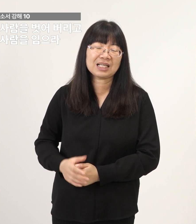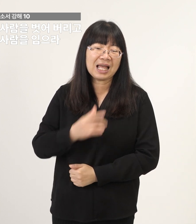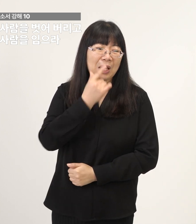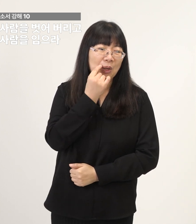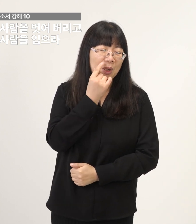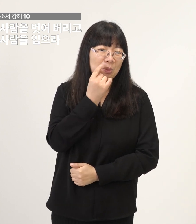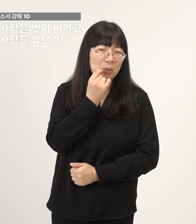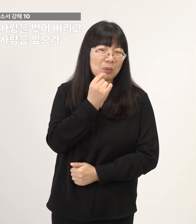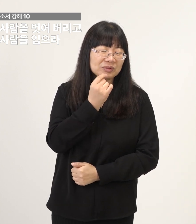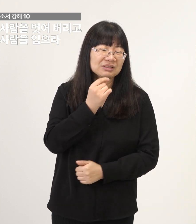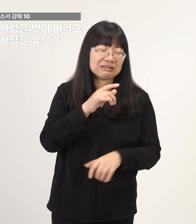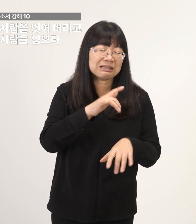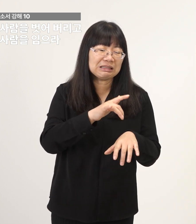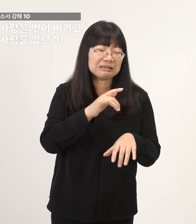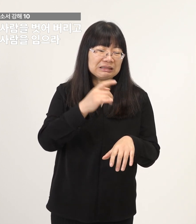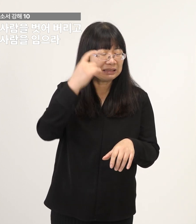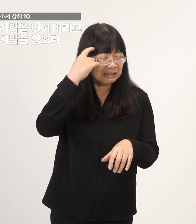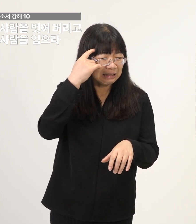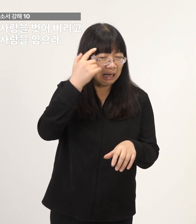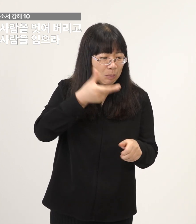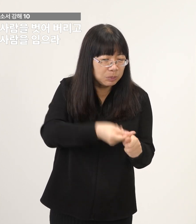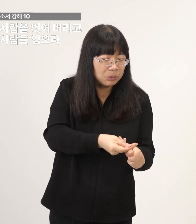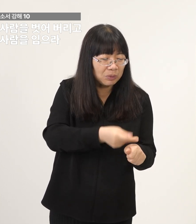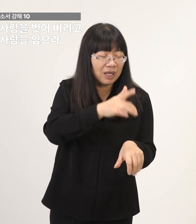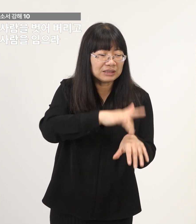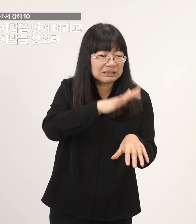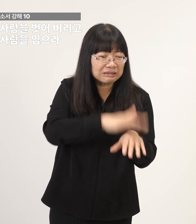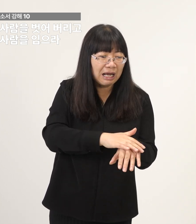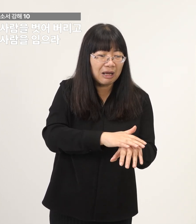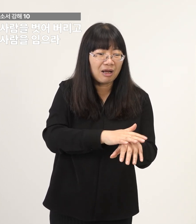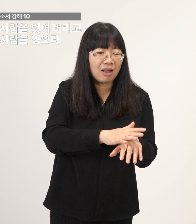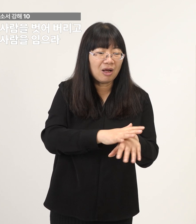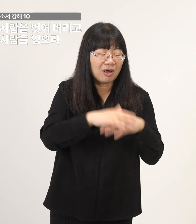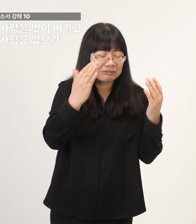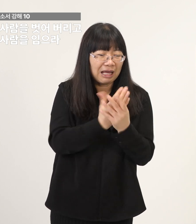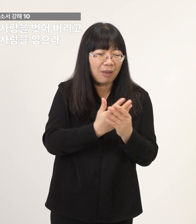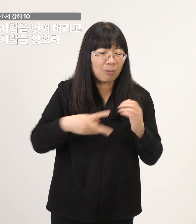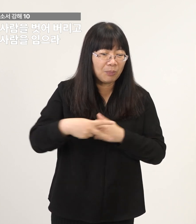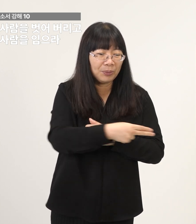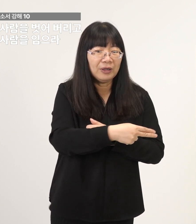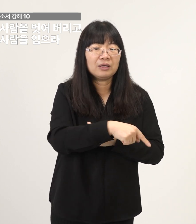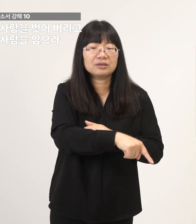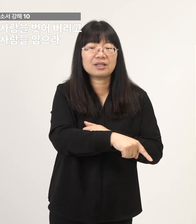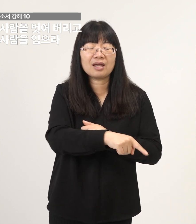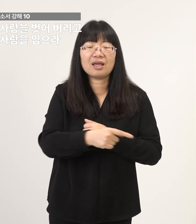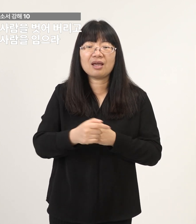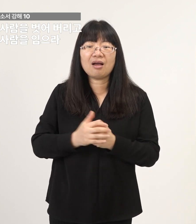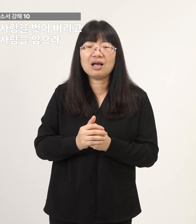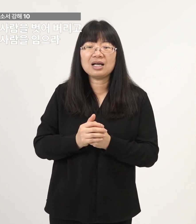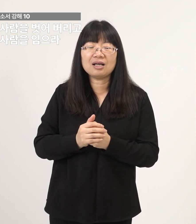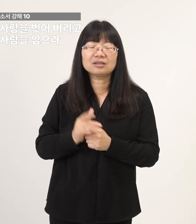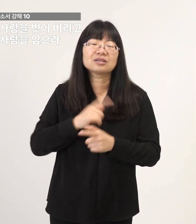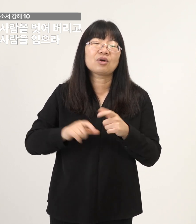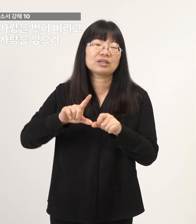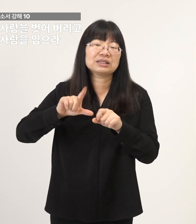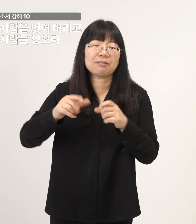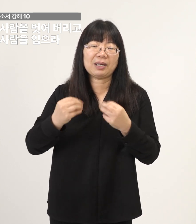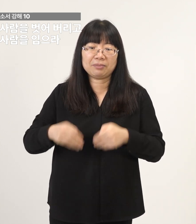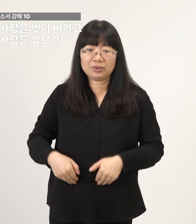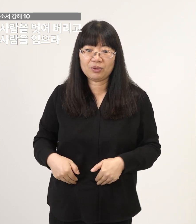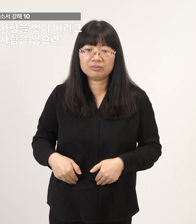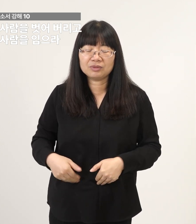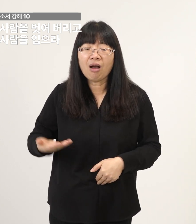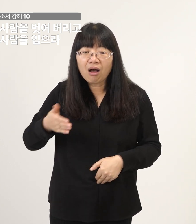뽑아내는데 1세기는 더 가야 될 것 같아요. 그런데 4대를 그렇게 살았다고 생각을 해보세요.